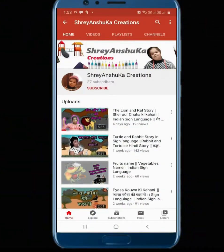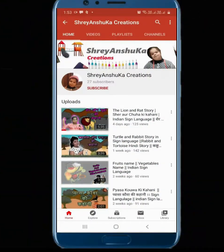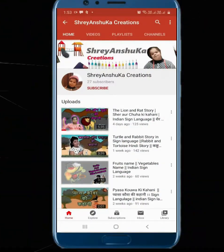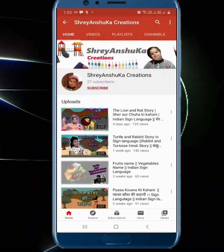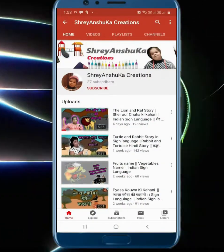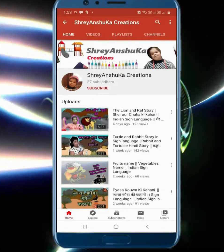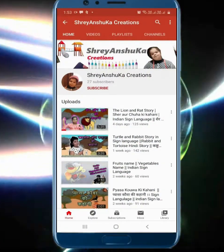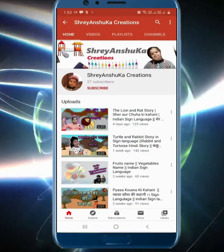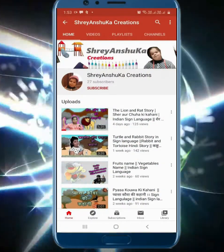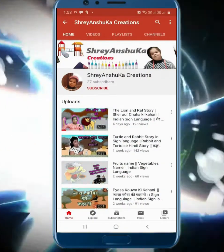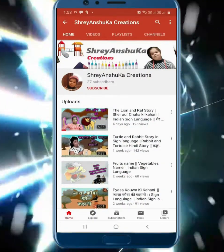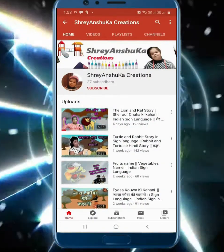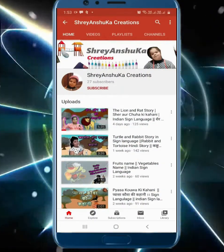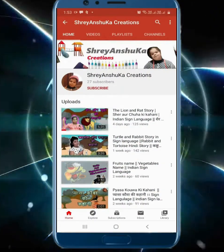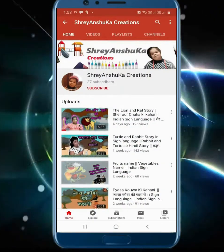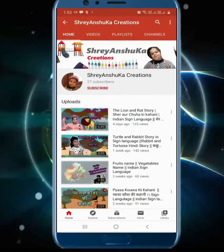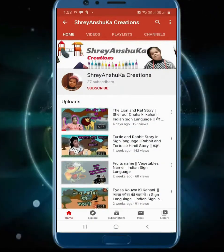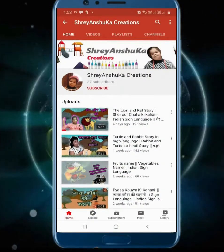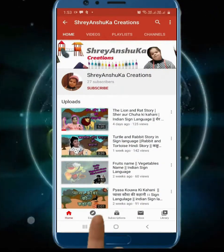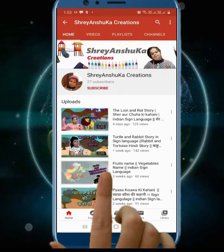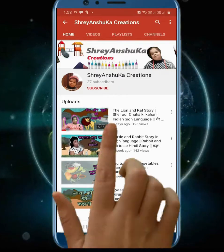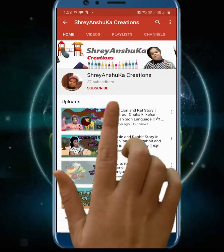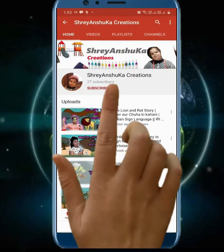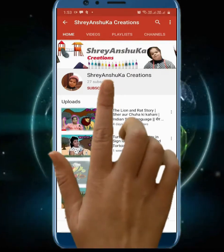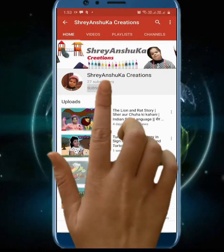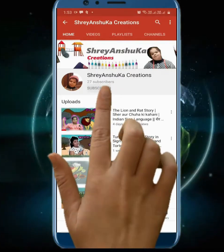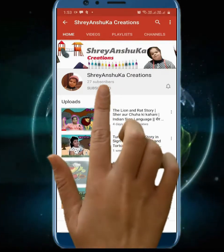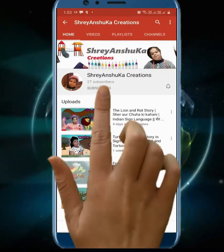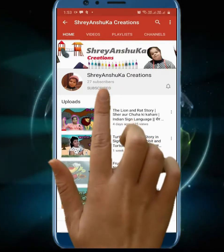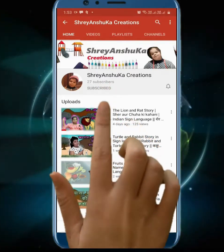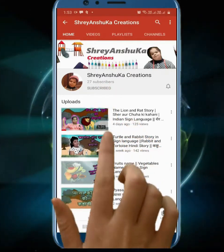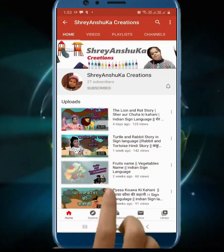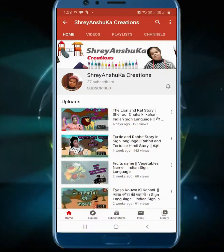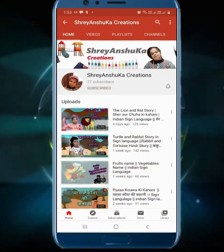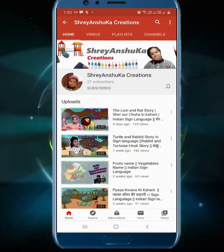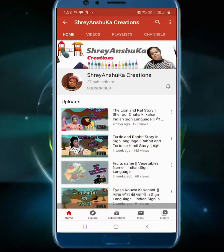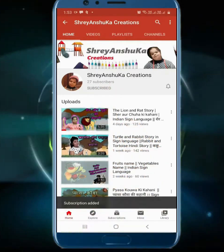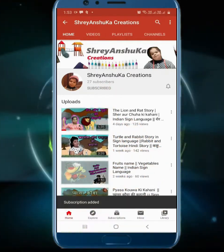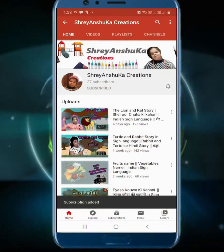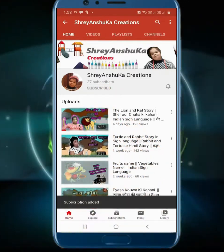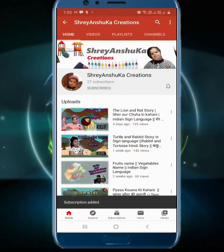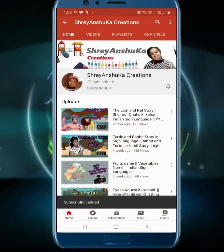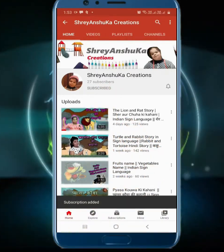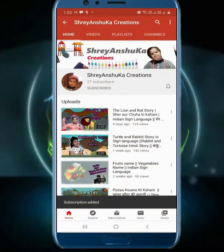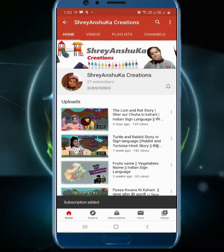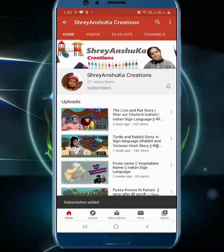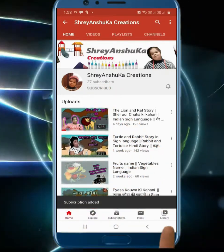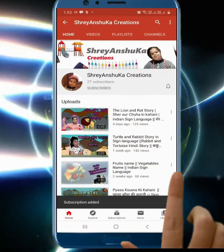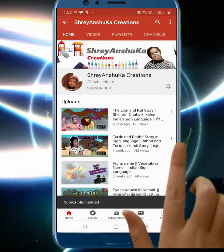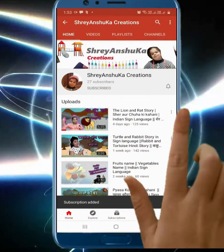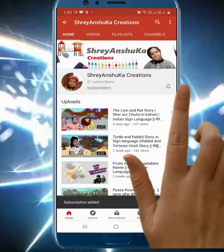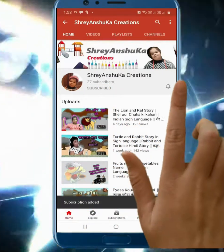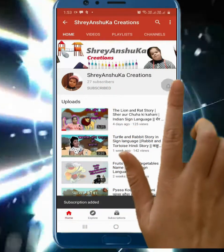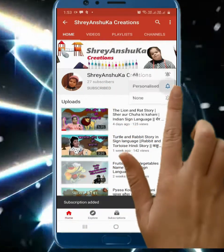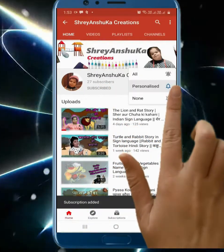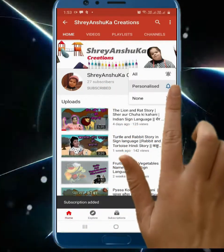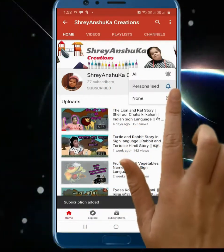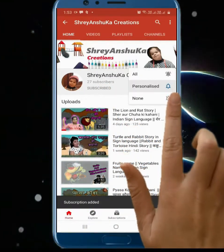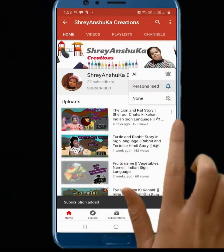है तो जल्दी से सब्सक्राइब बटन पर क्लिक करें और साथ में बेल आइकॉन को भी प्रेस कर दें ताकि आपको हमारे चैनल